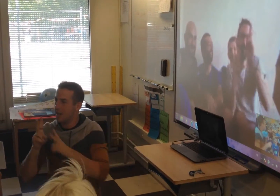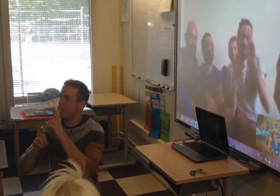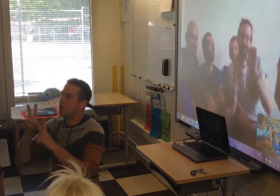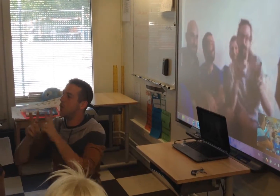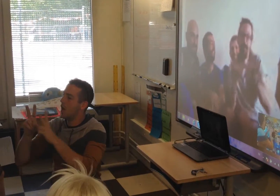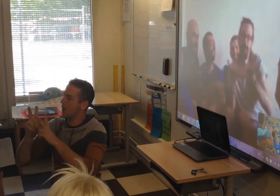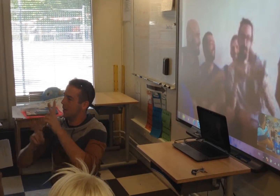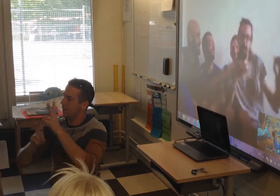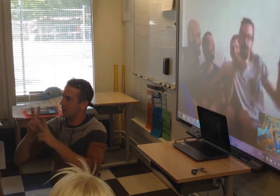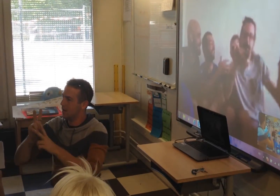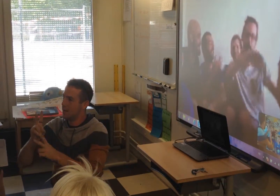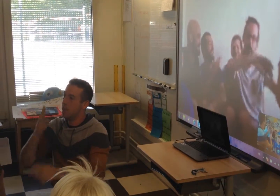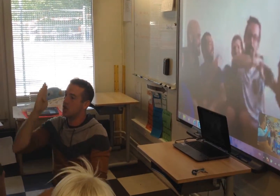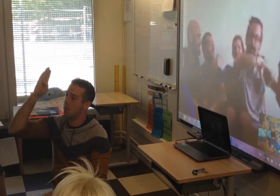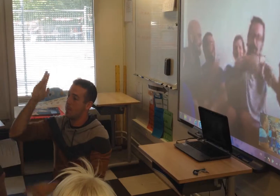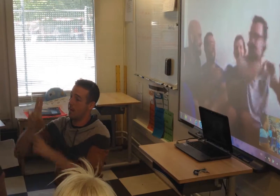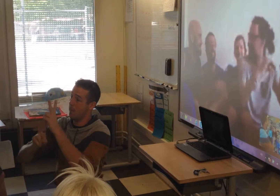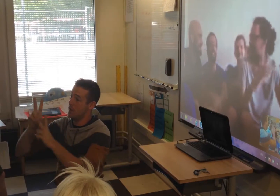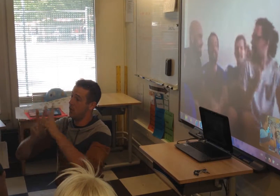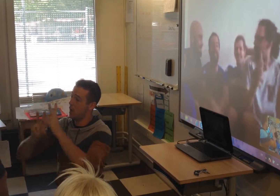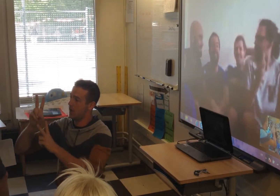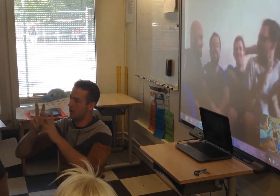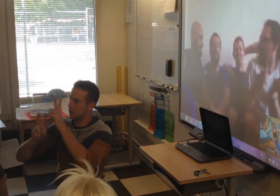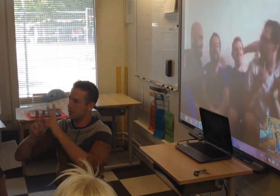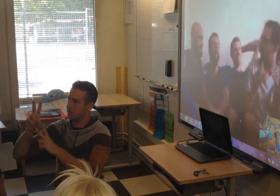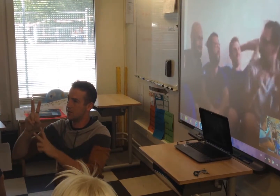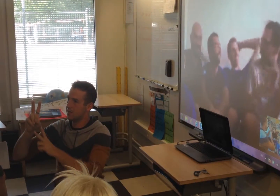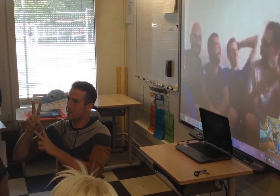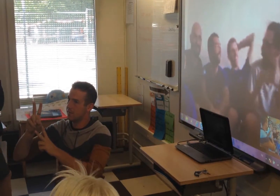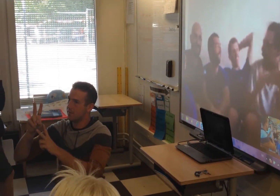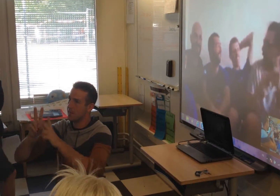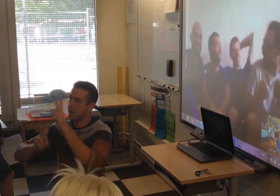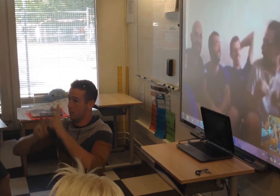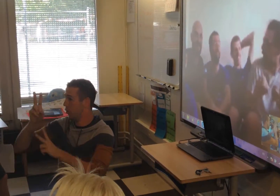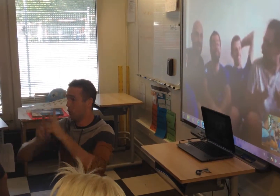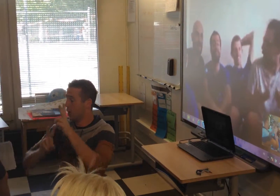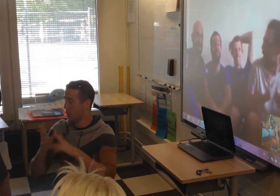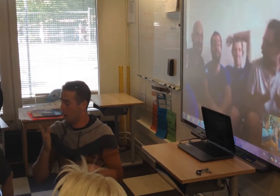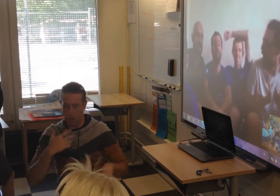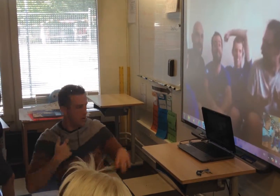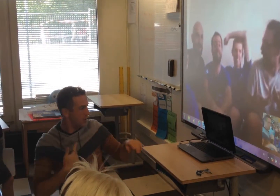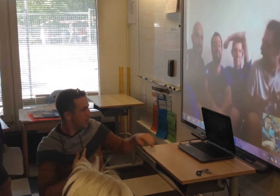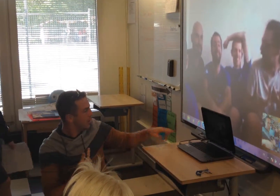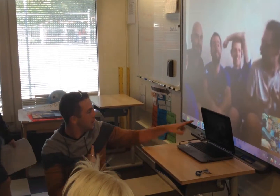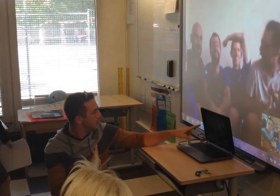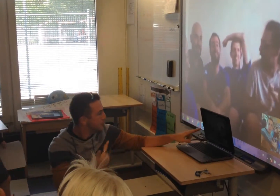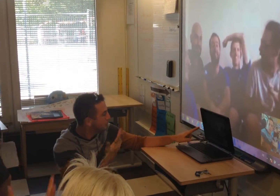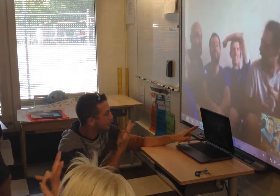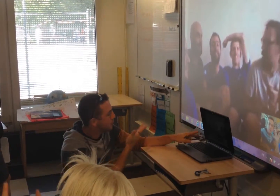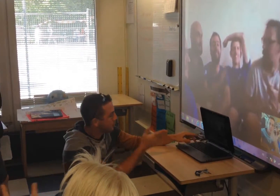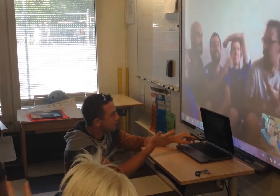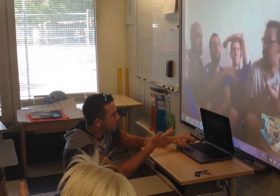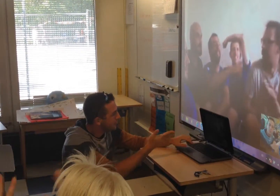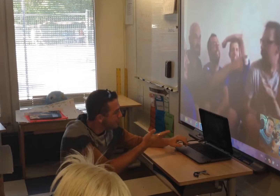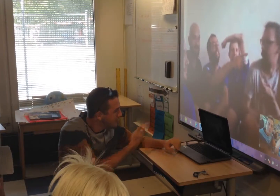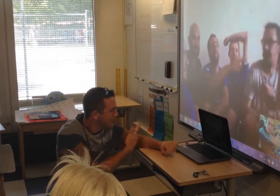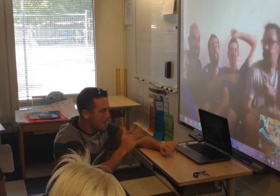Attaque, non. Ok, beach volley. Benjamin, je vais faire beach volley. Bah, oui, ça. C'est quoi? Beach volley, bah alors. C'est quoi ton milieu? Beach sur la